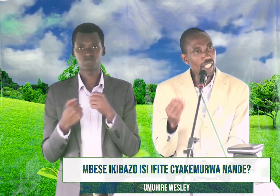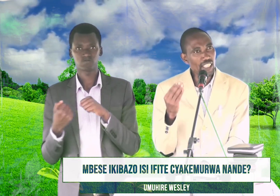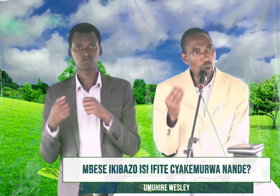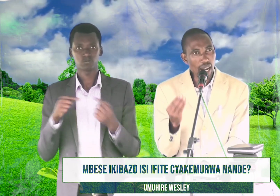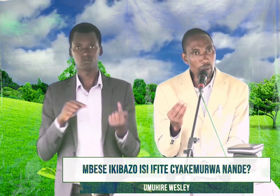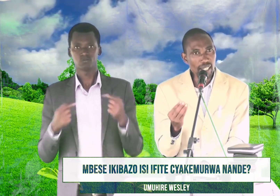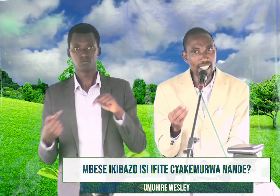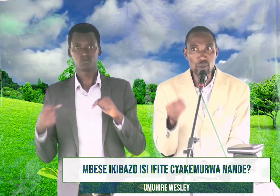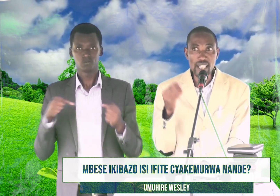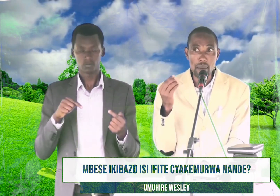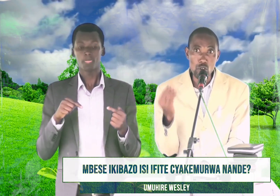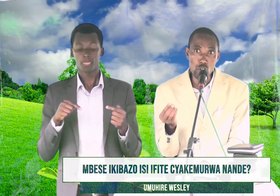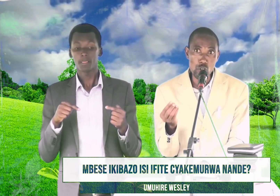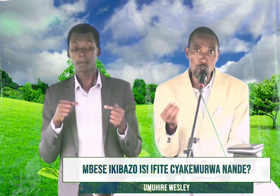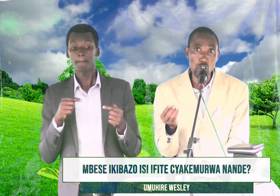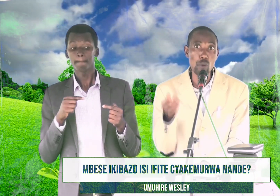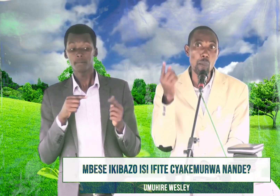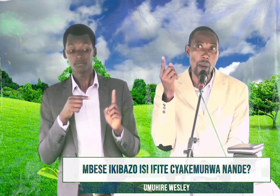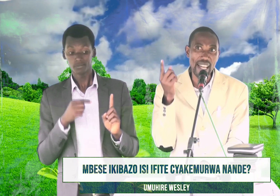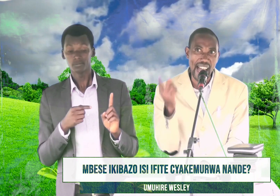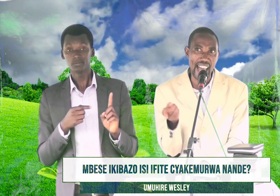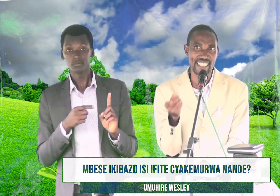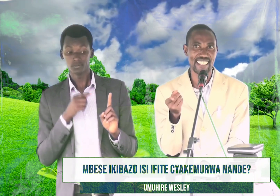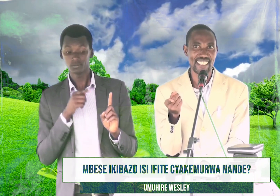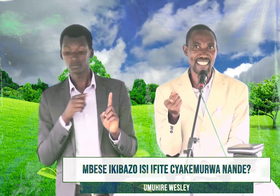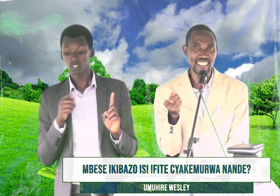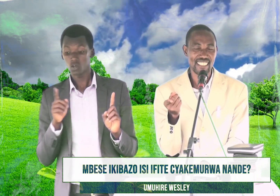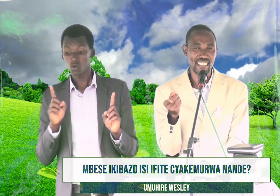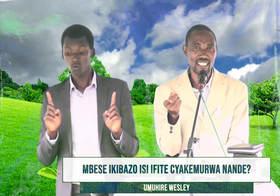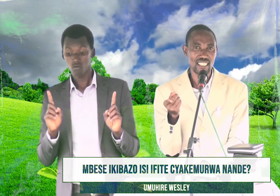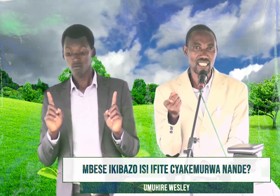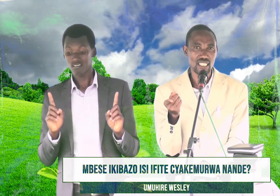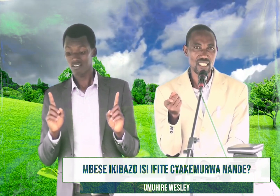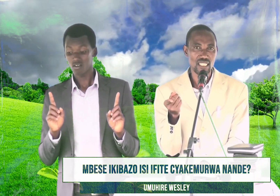ariko mugenzi we aramubwira turiya muntu ni umupagani